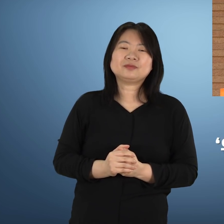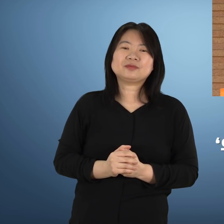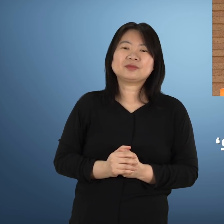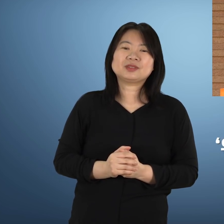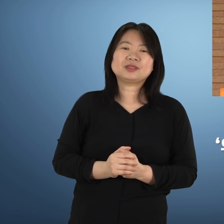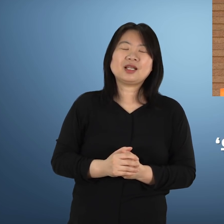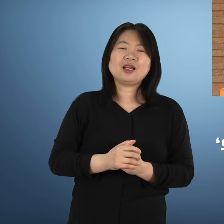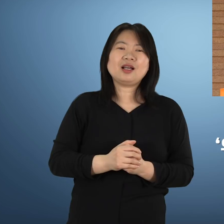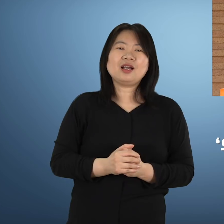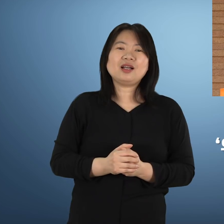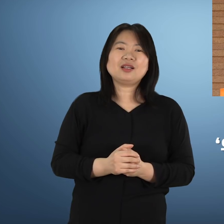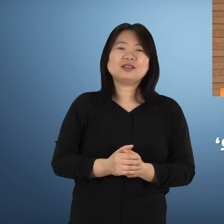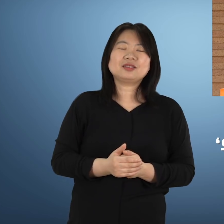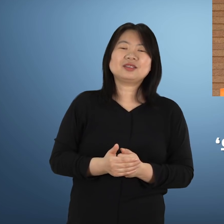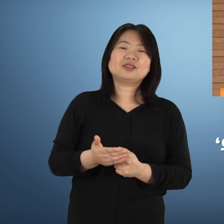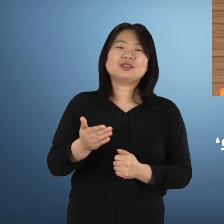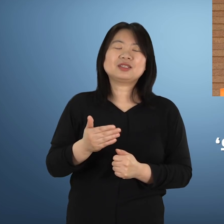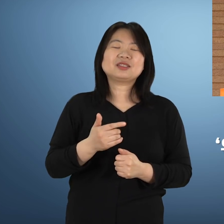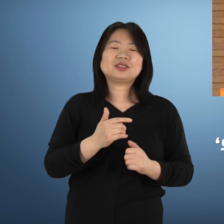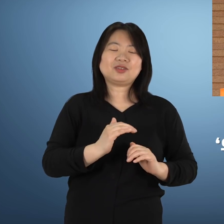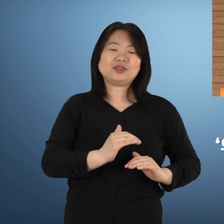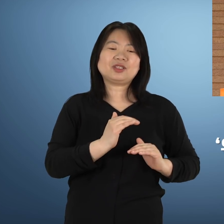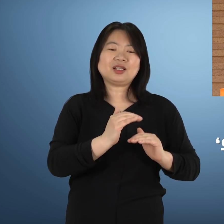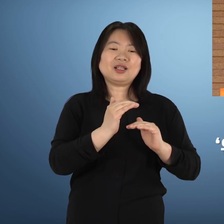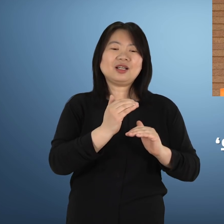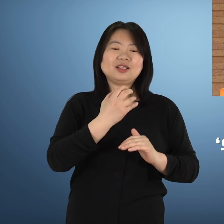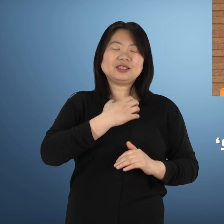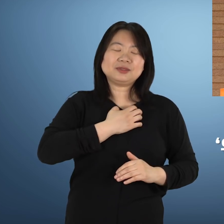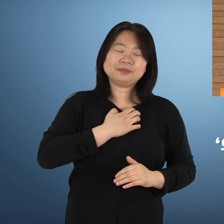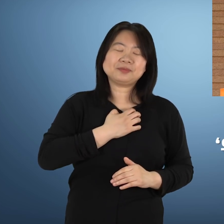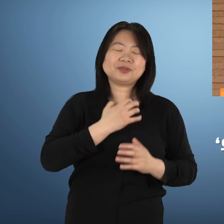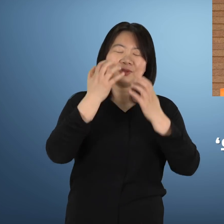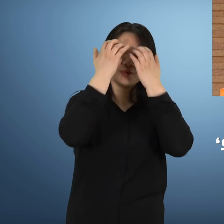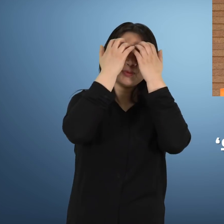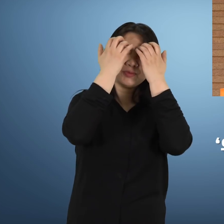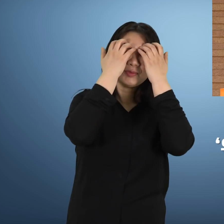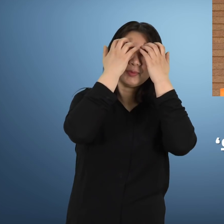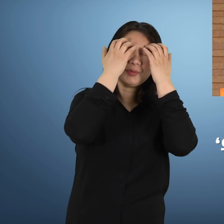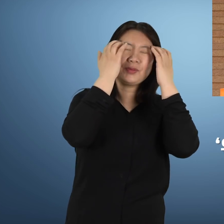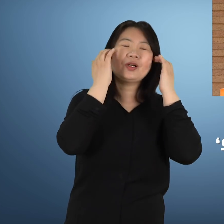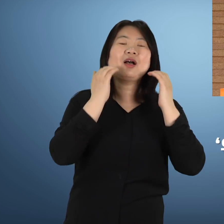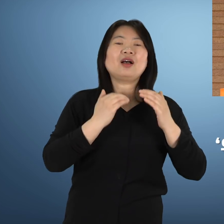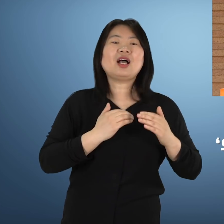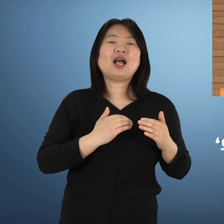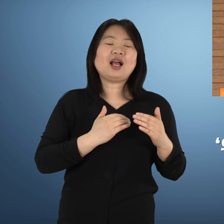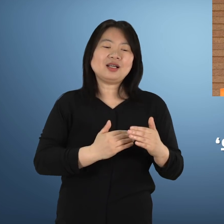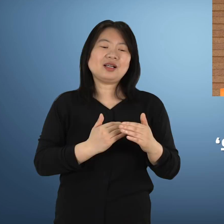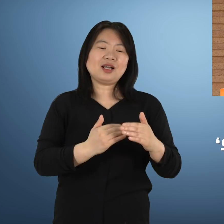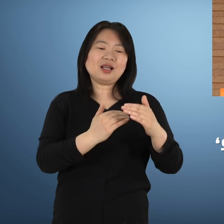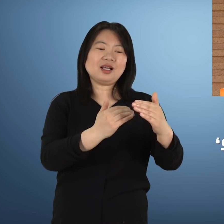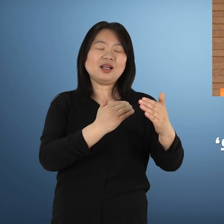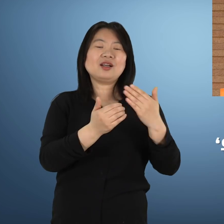그런 과정을 겪어내면서 이 이스라엘 백성들이 진짜 위로를 받은 것은